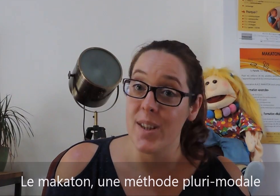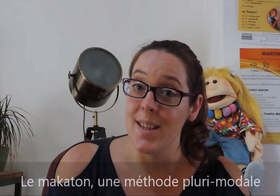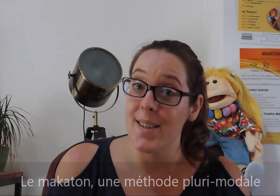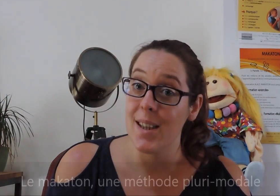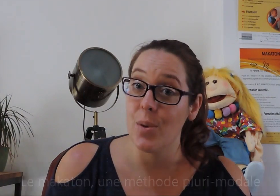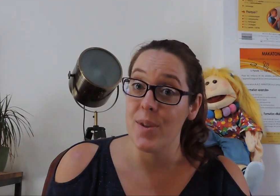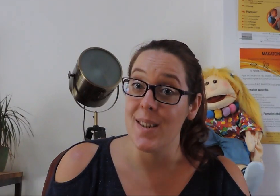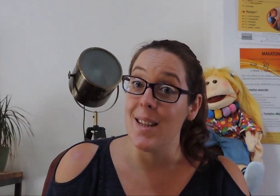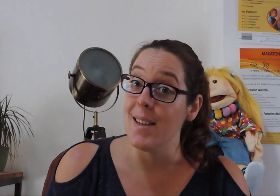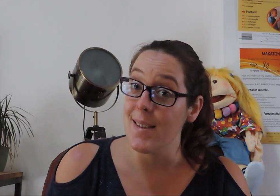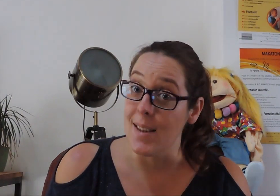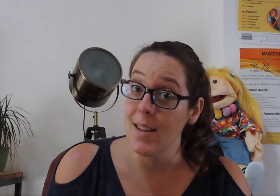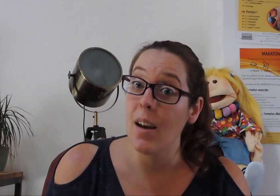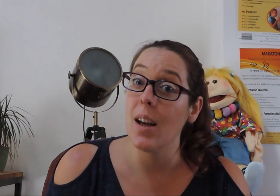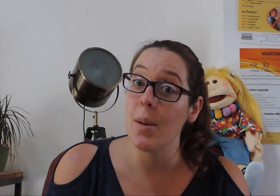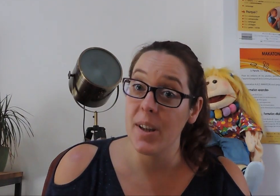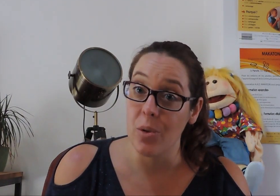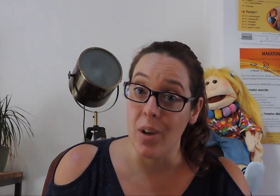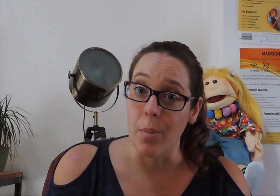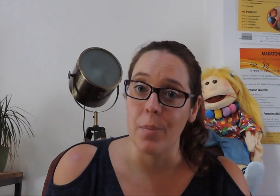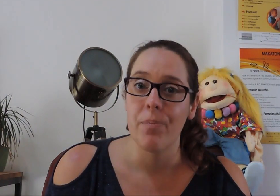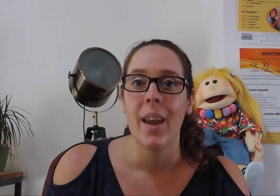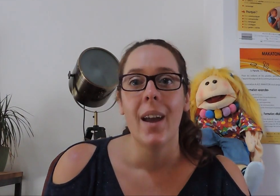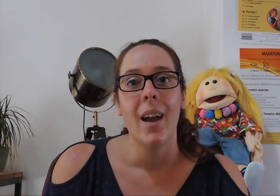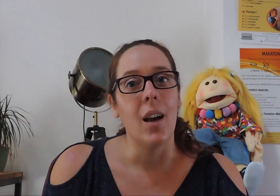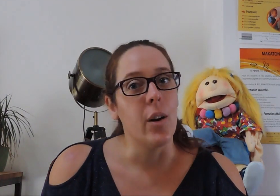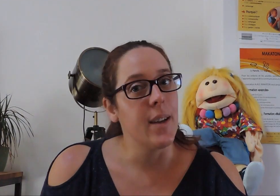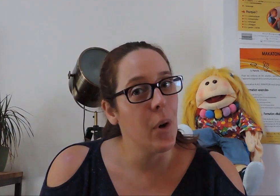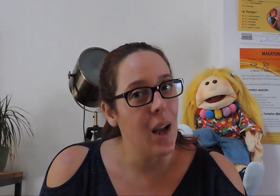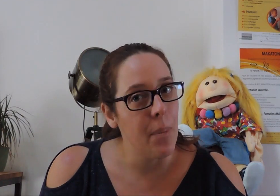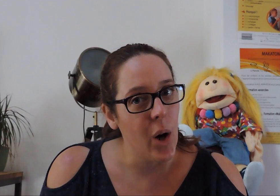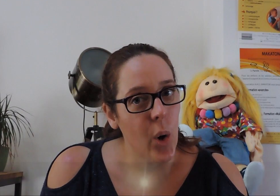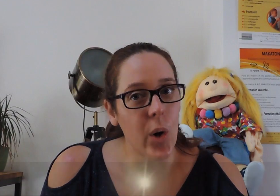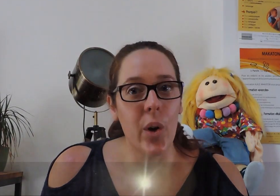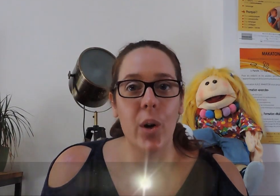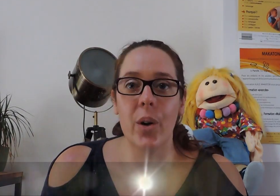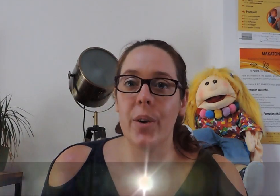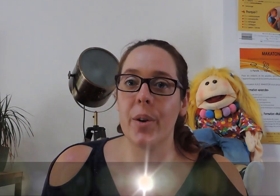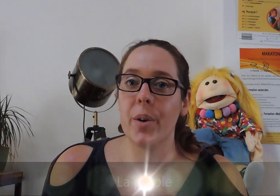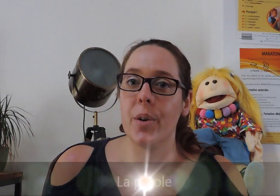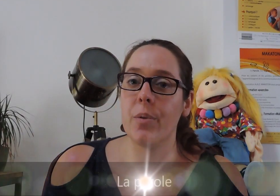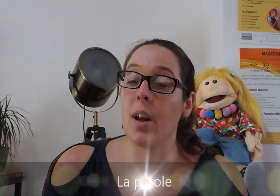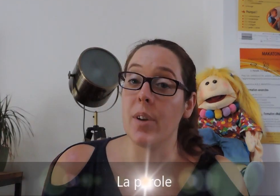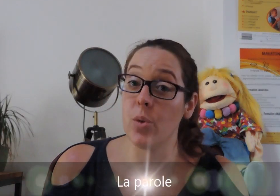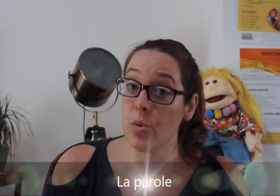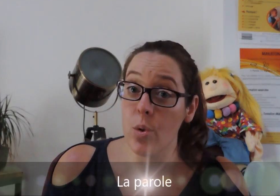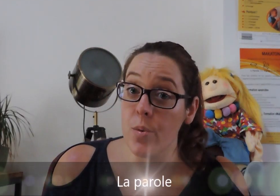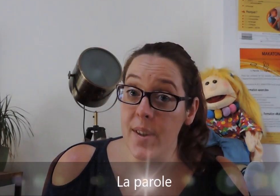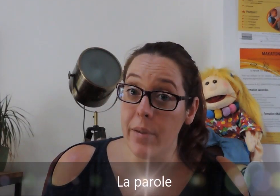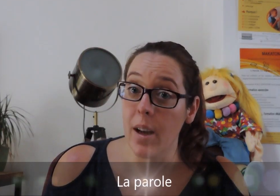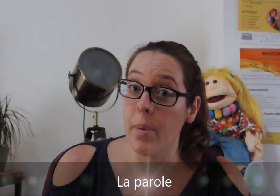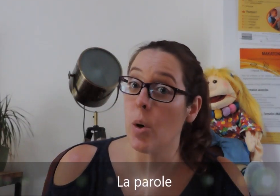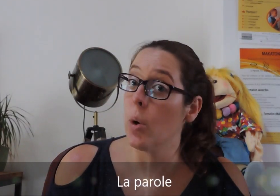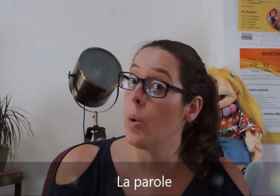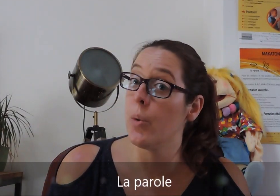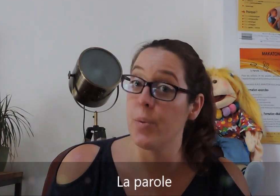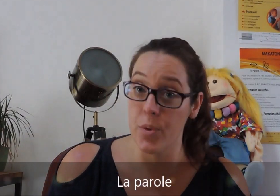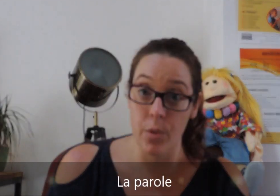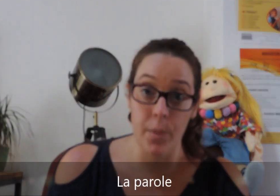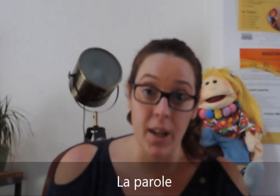va utiliser aussi les signes et les pictogrammes alors d'abord la parole voilà on va toujours conserver la parole en faisant le